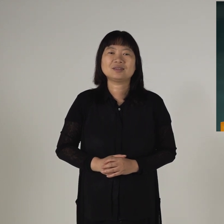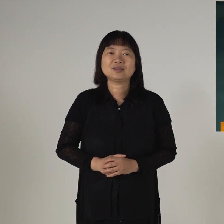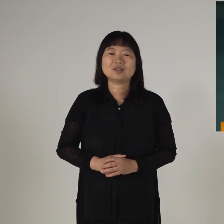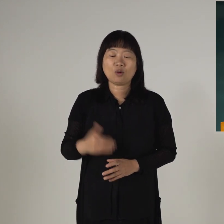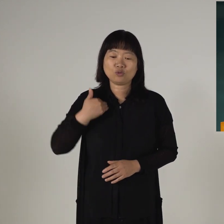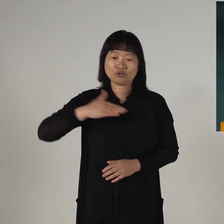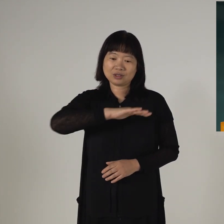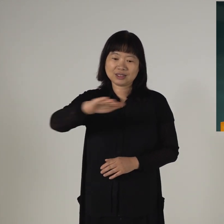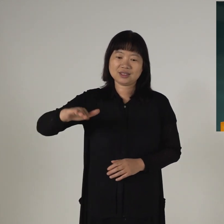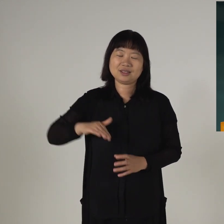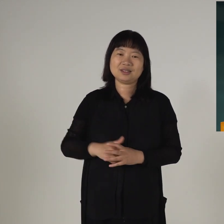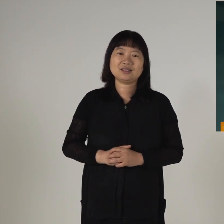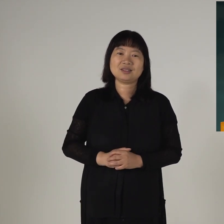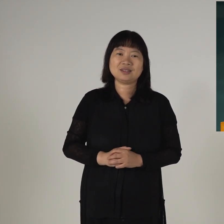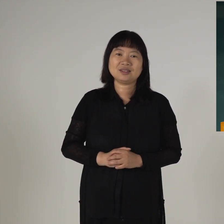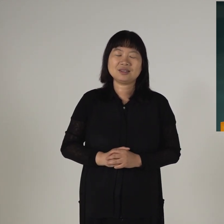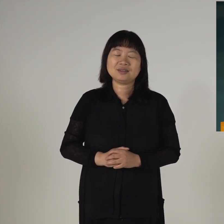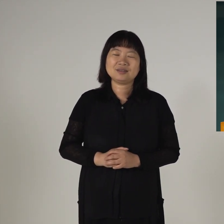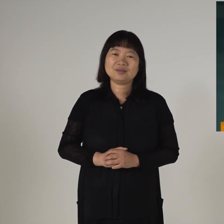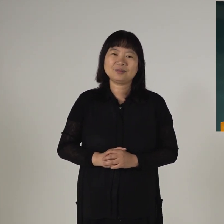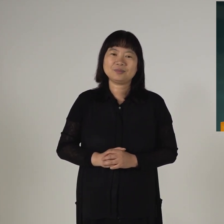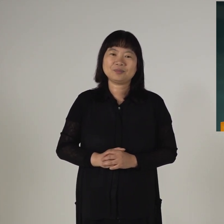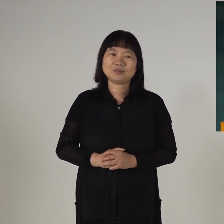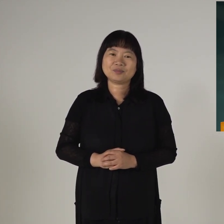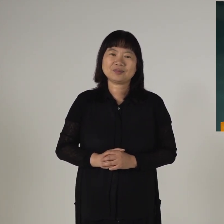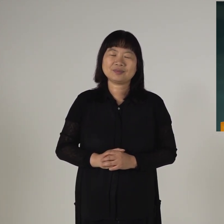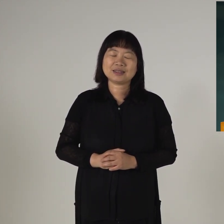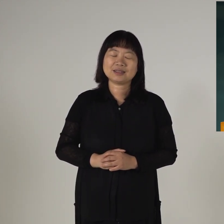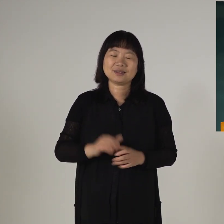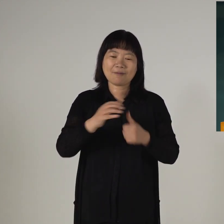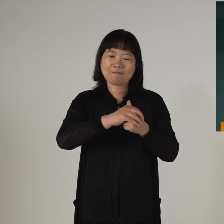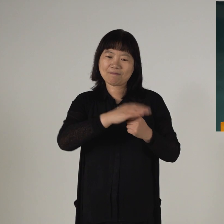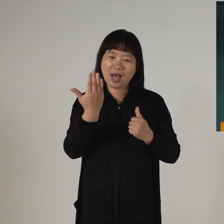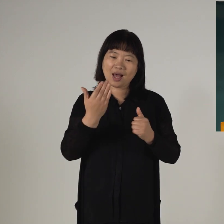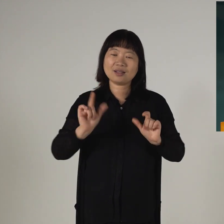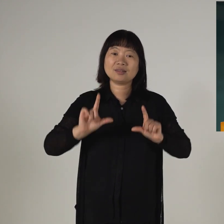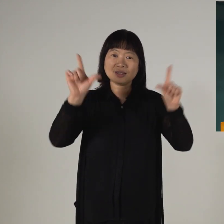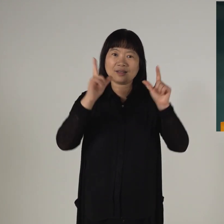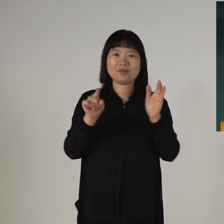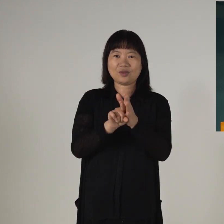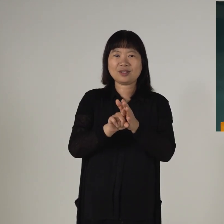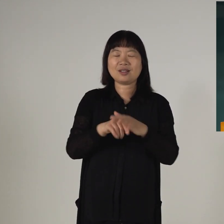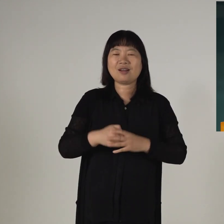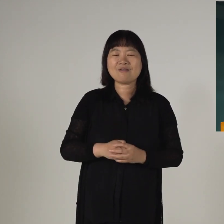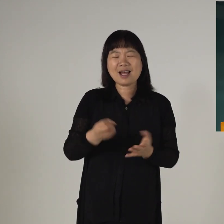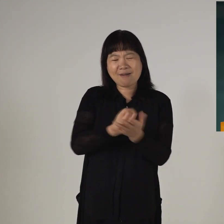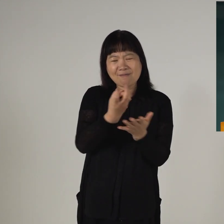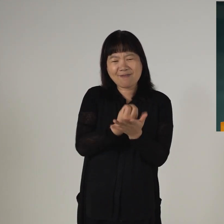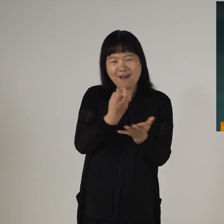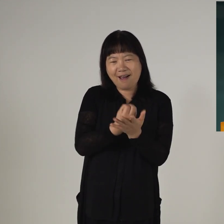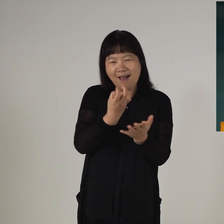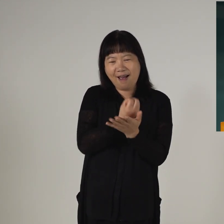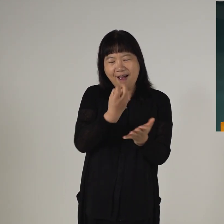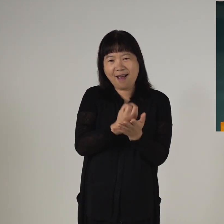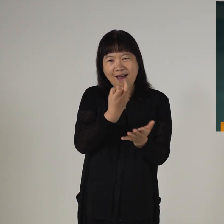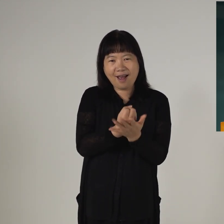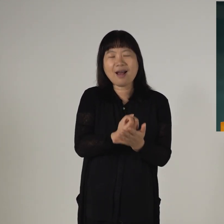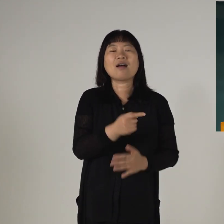우리가 그 광명의 날을 위해서 몸부림치고 있다는